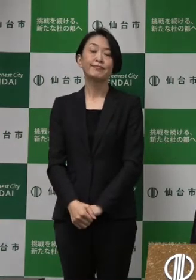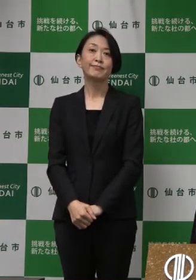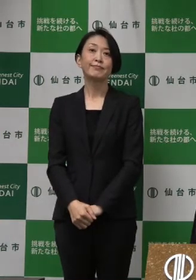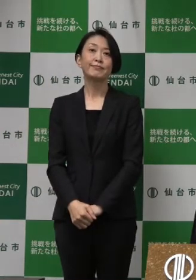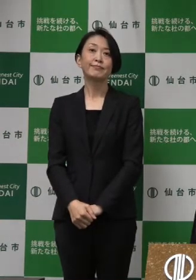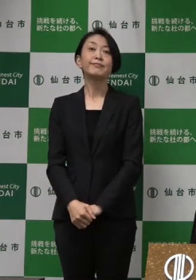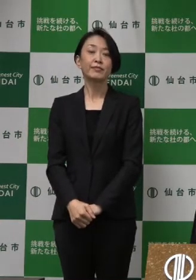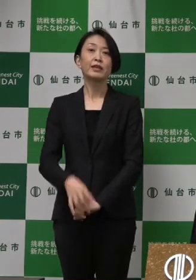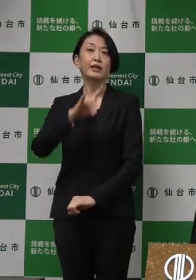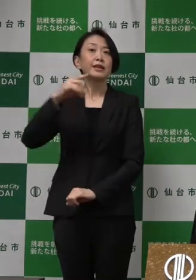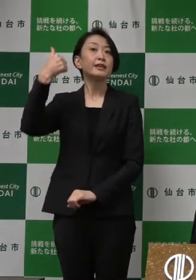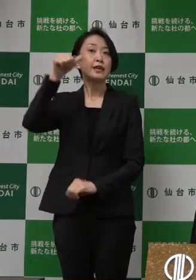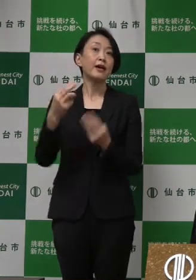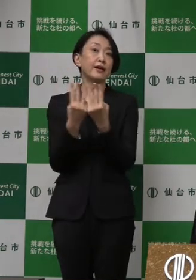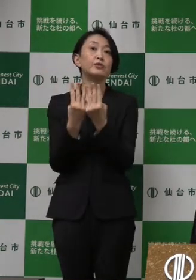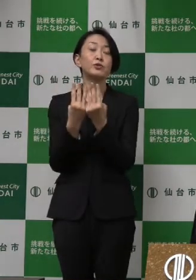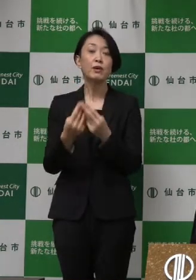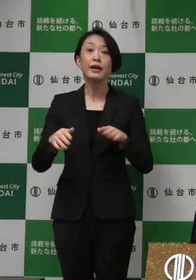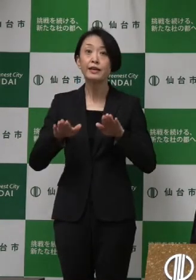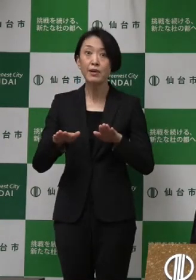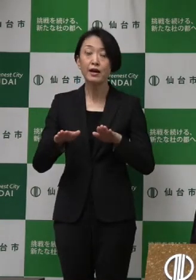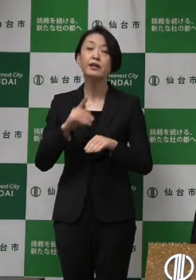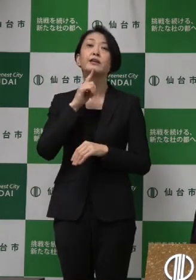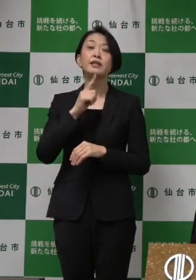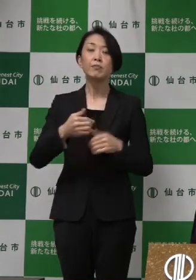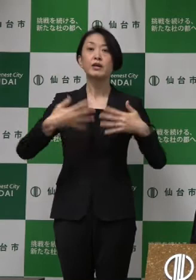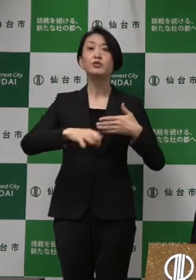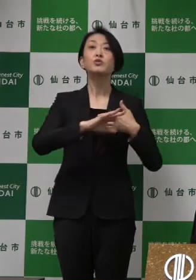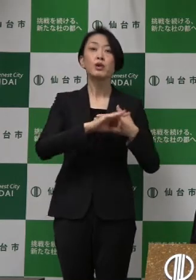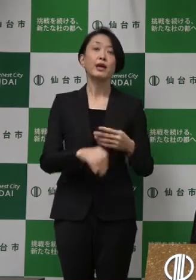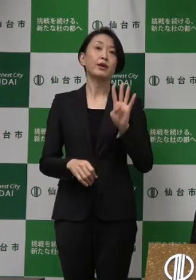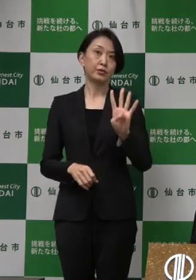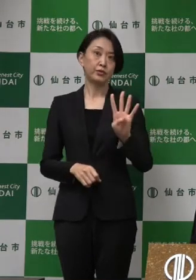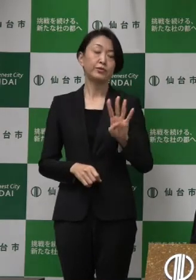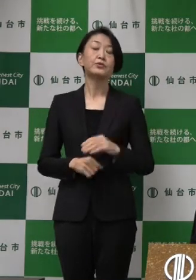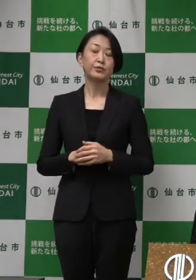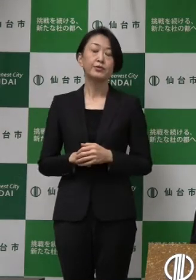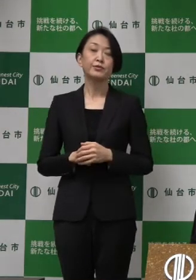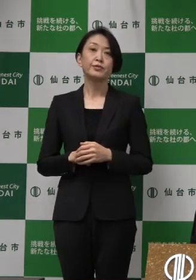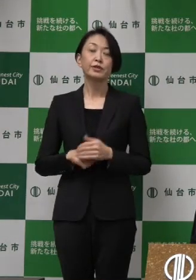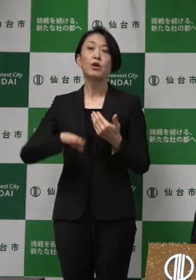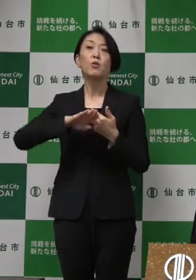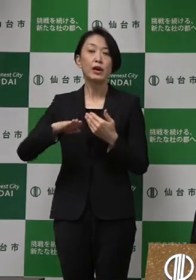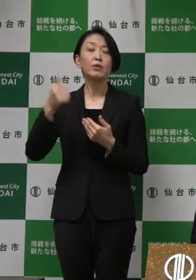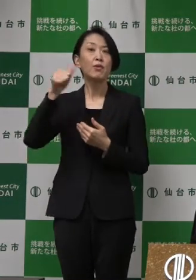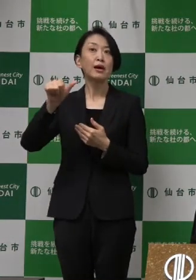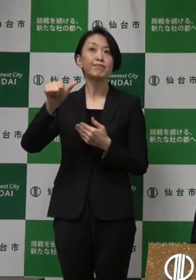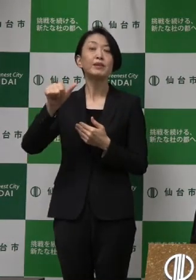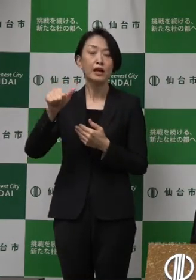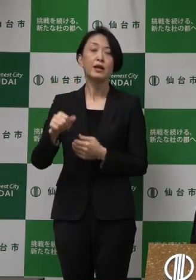議案の件数は現時点では条例案件が4件、その他案件が